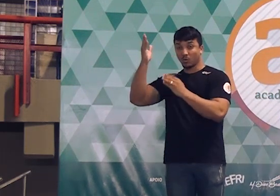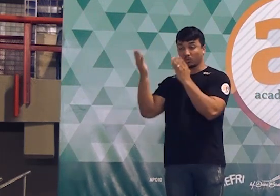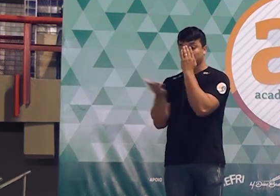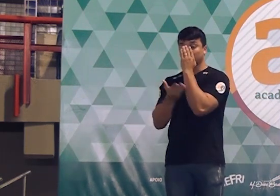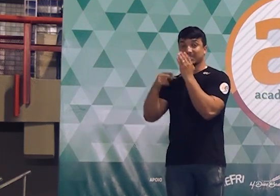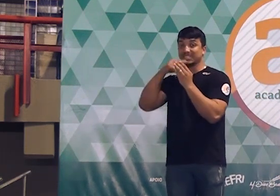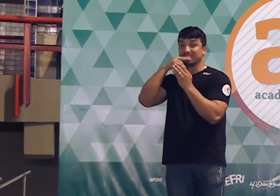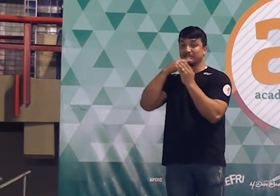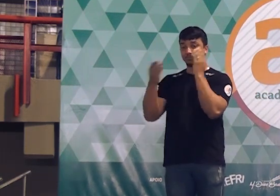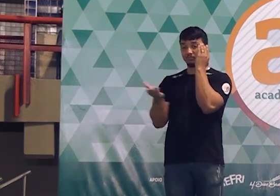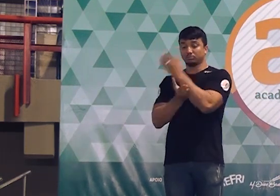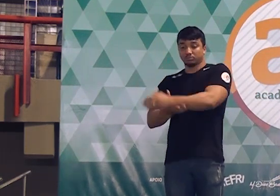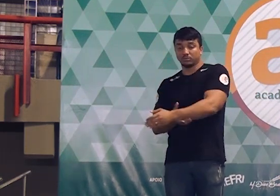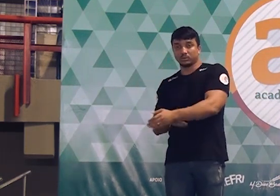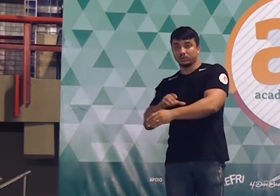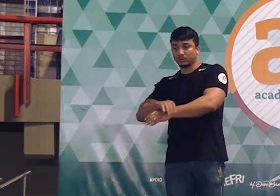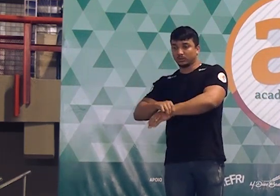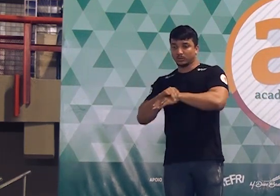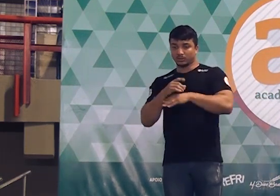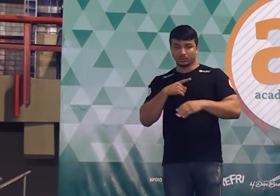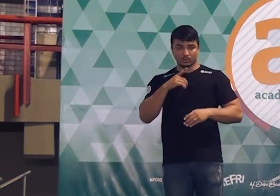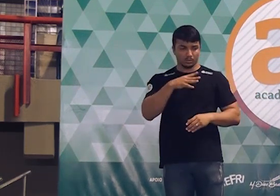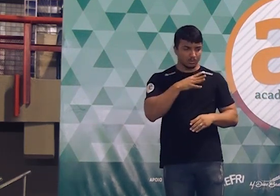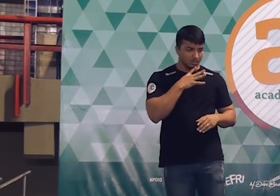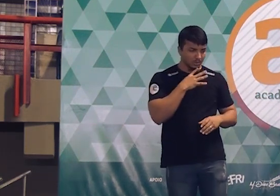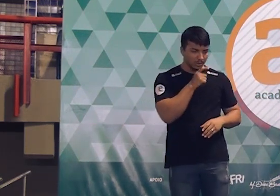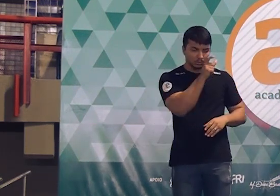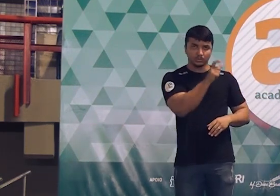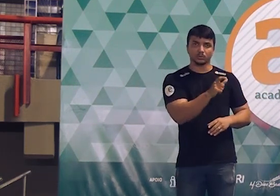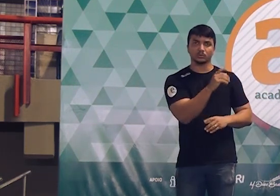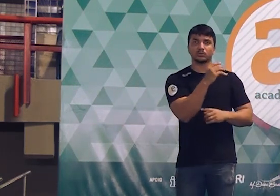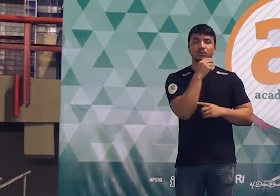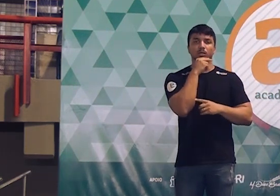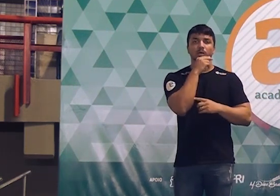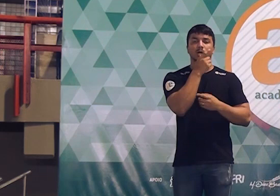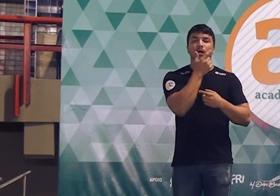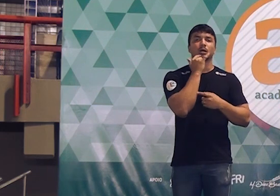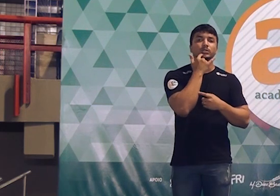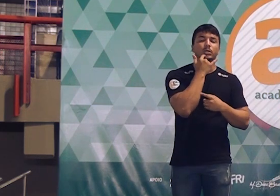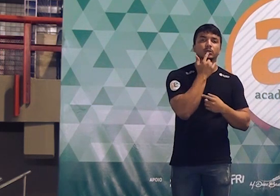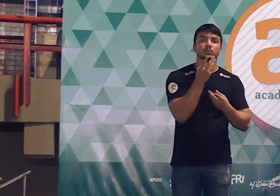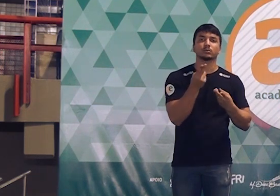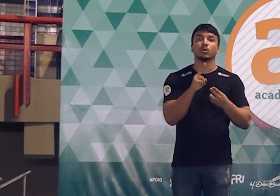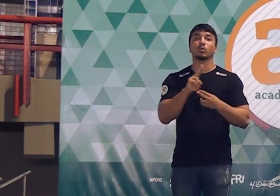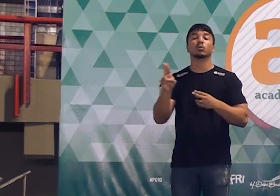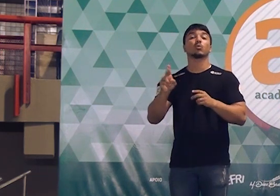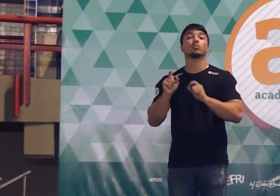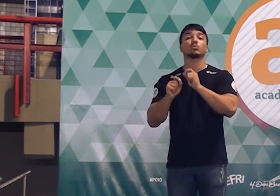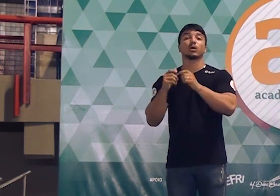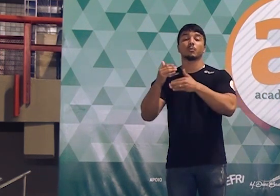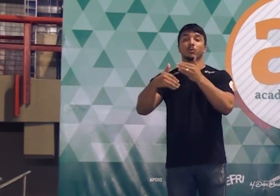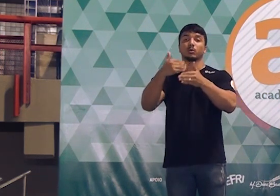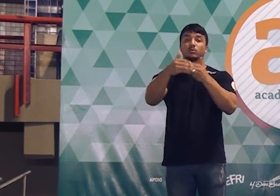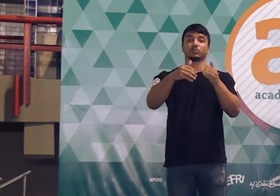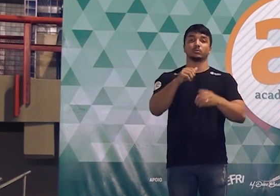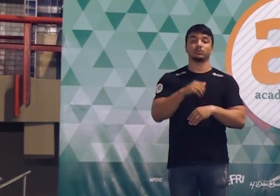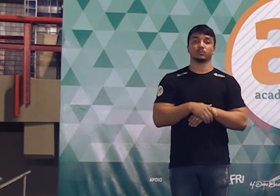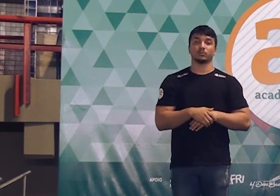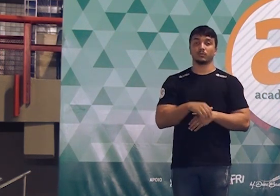lá atrás, ele se reconhece dentro desse processo produtivo? Não, como é o nome disso?